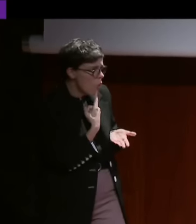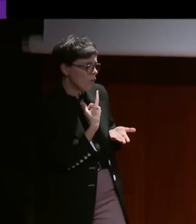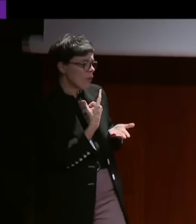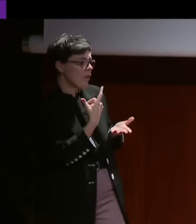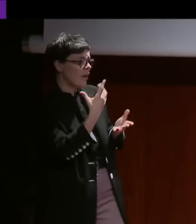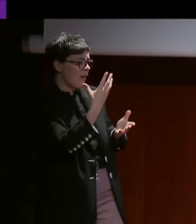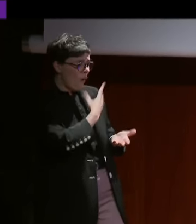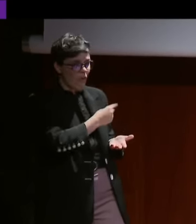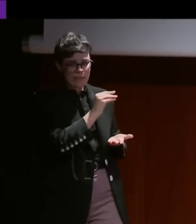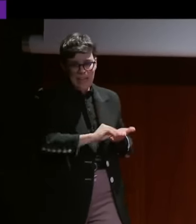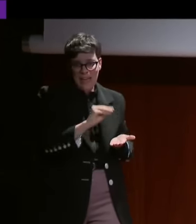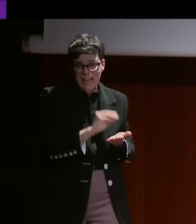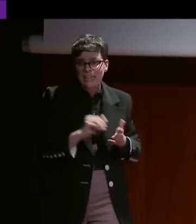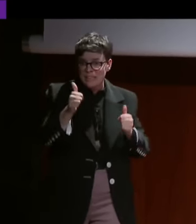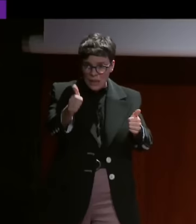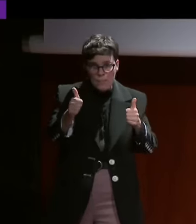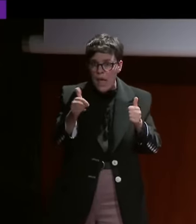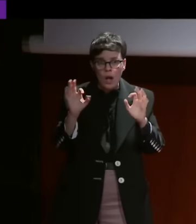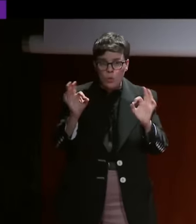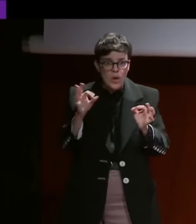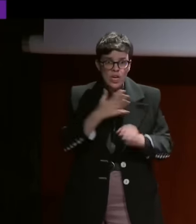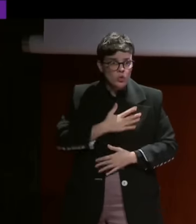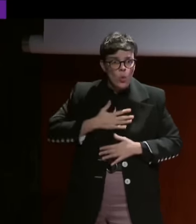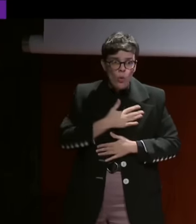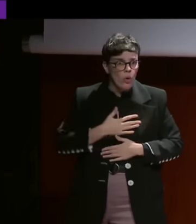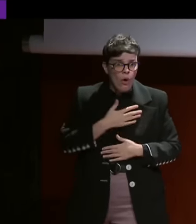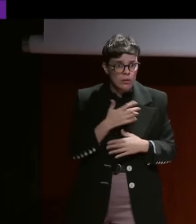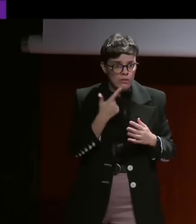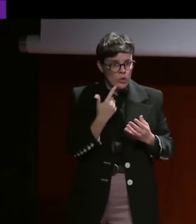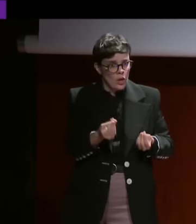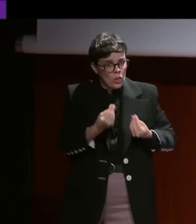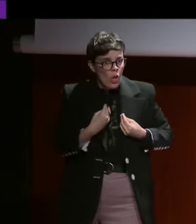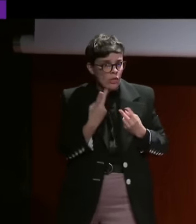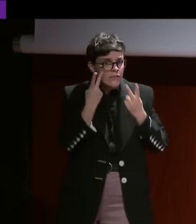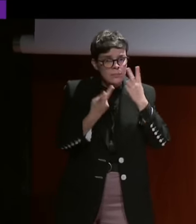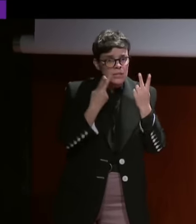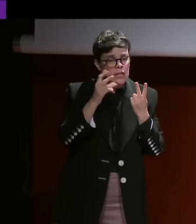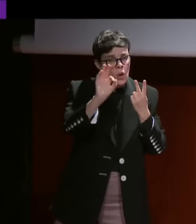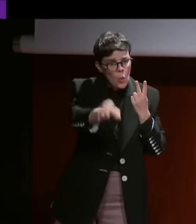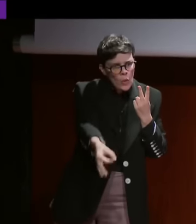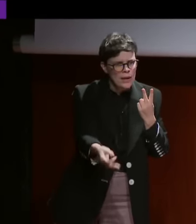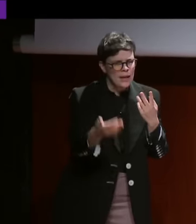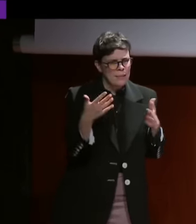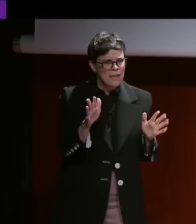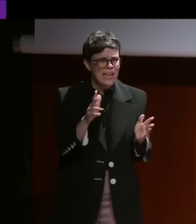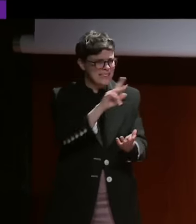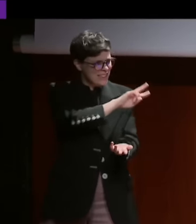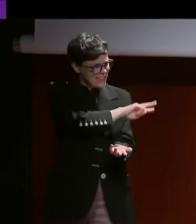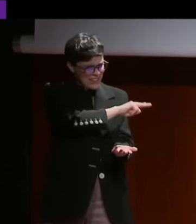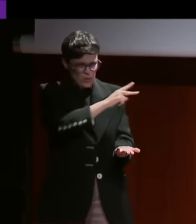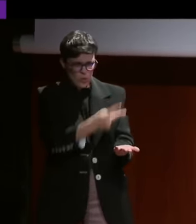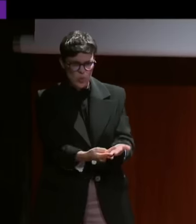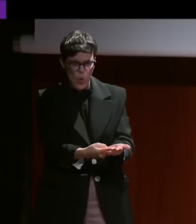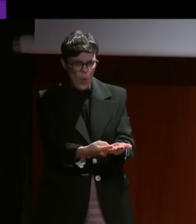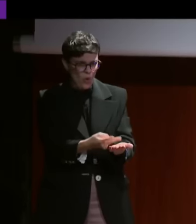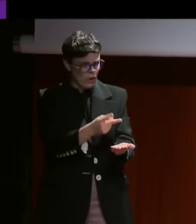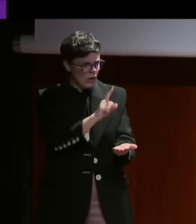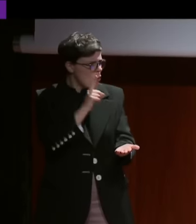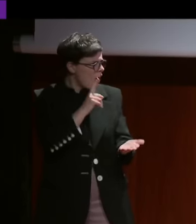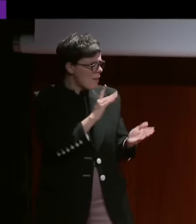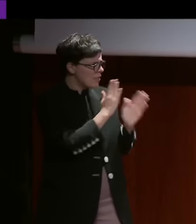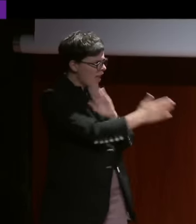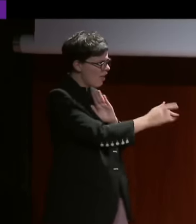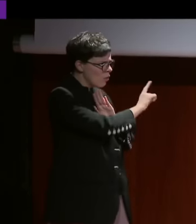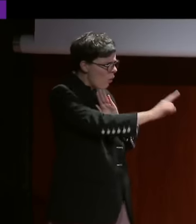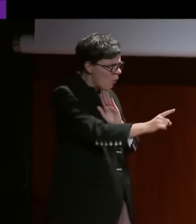toutes les offres de littérature sur les sourds sont en français écrit. Alors, c'est très bien, hein, ça donne une visibilité, mais ça